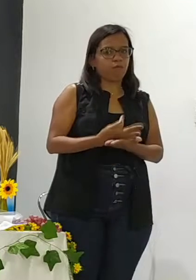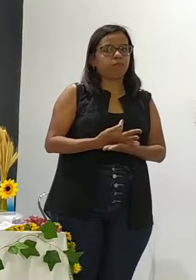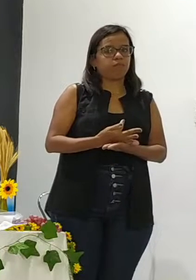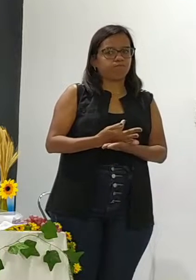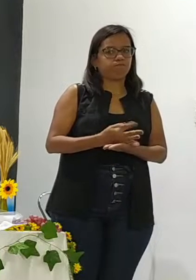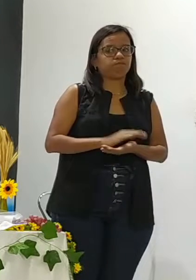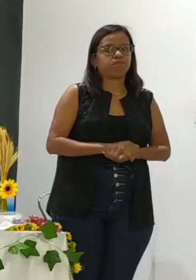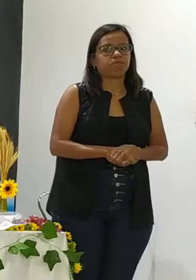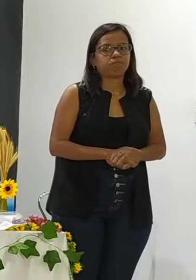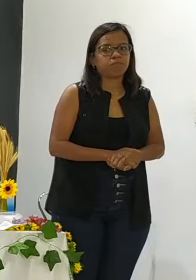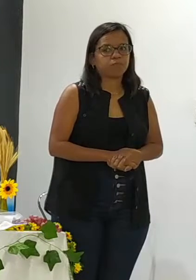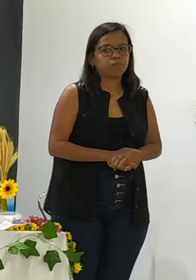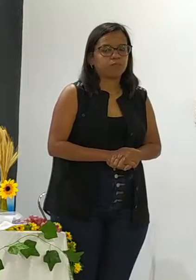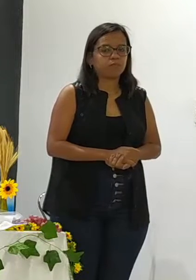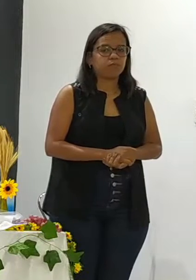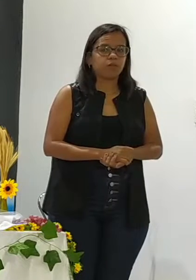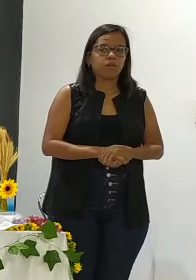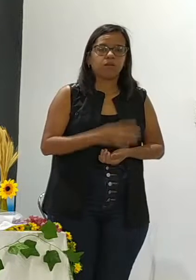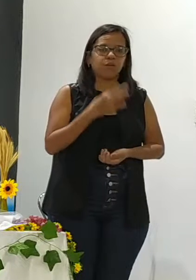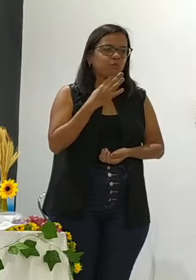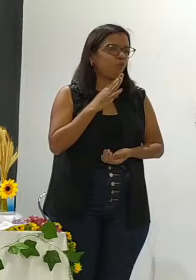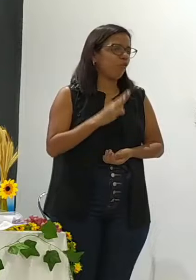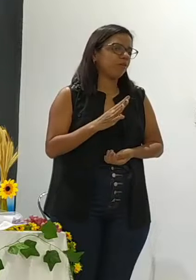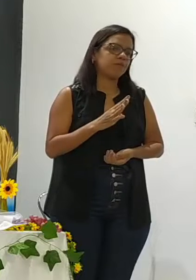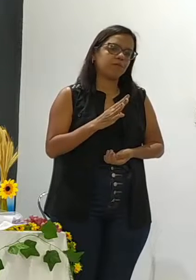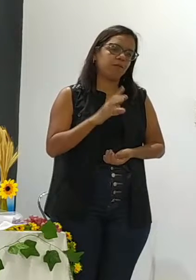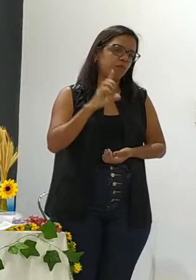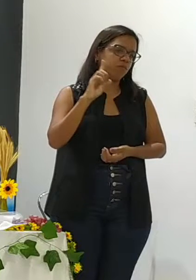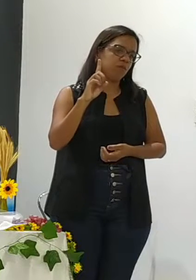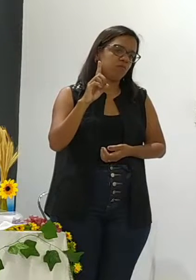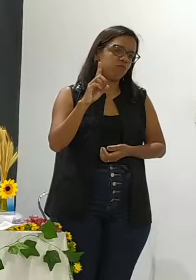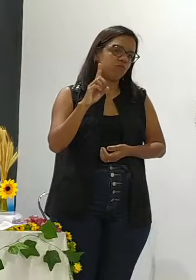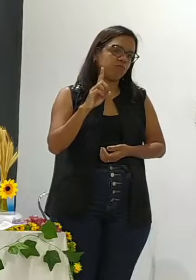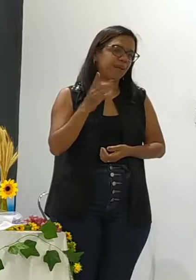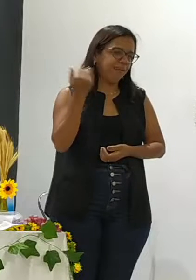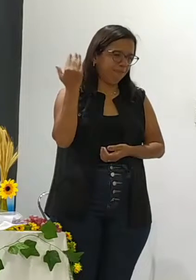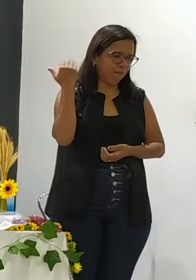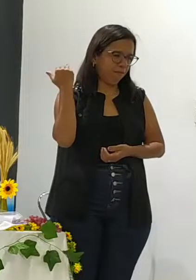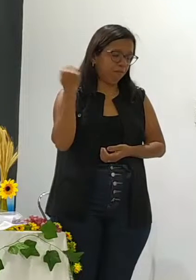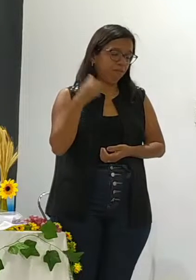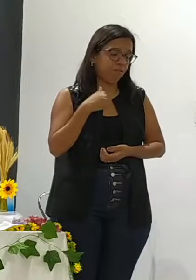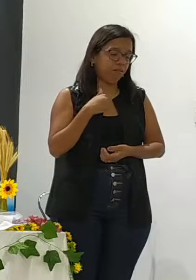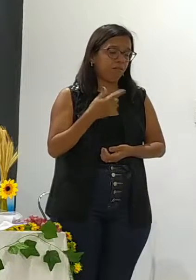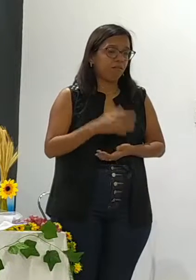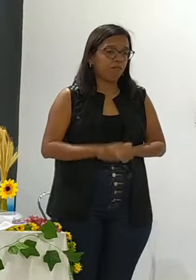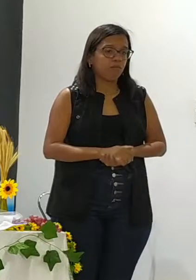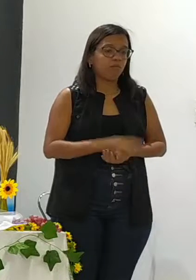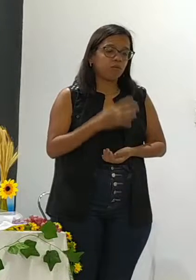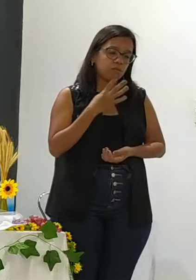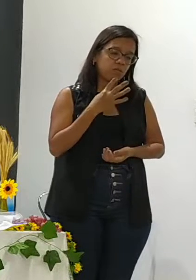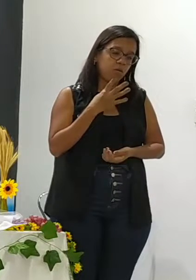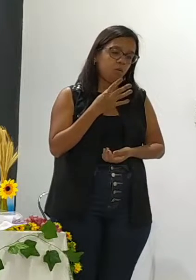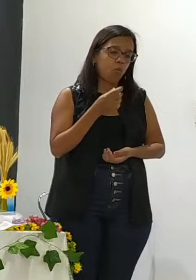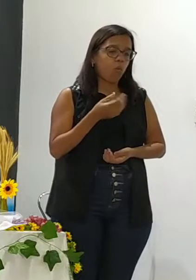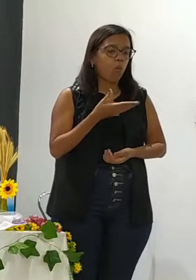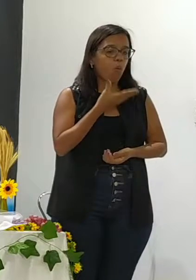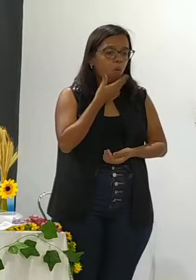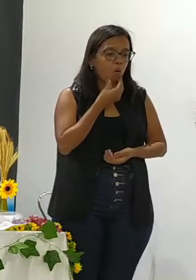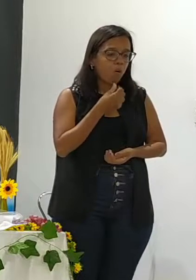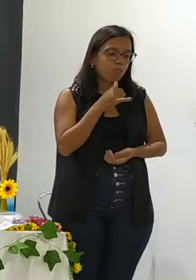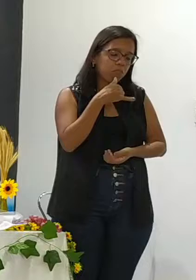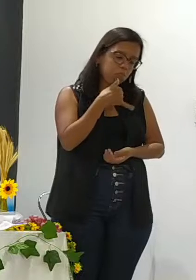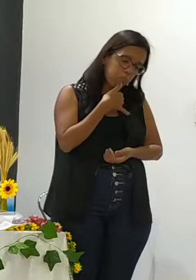é Deus. E eu não conhecia Ele como Deus, eu conhecia Ele naquela época, aquele homem triste, pendurado pela